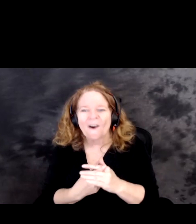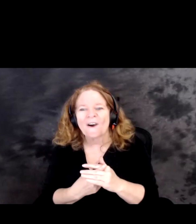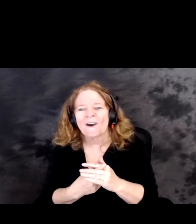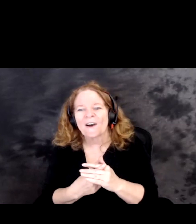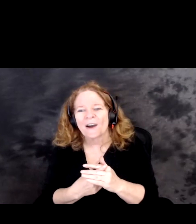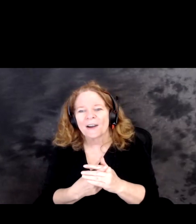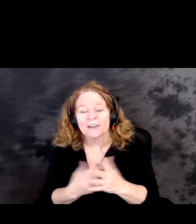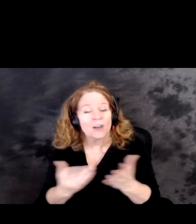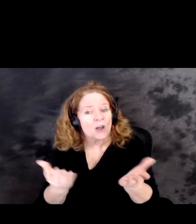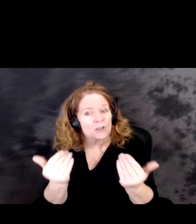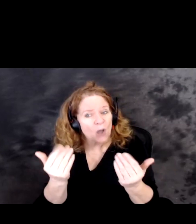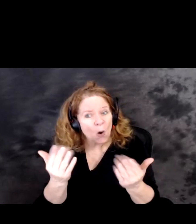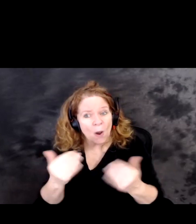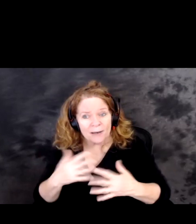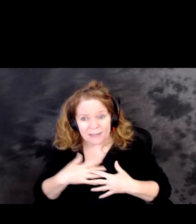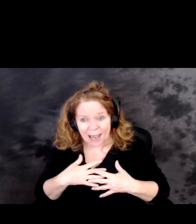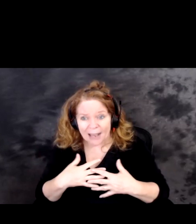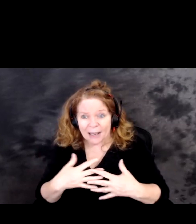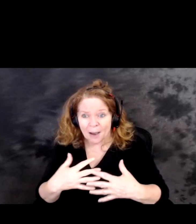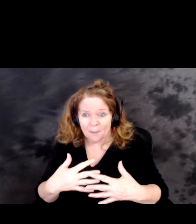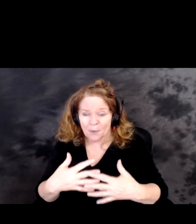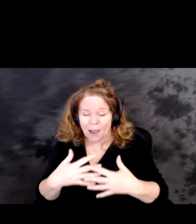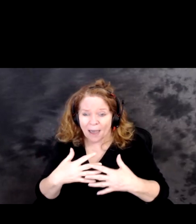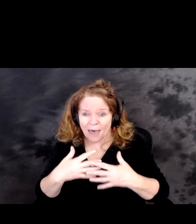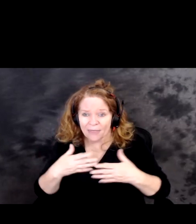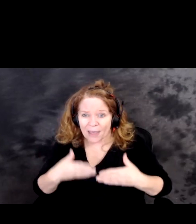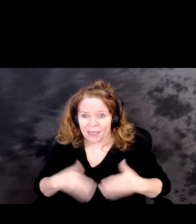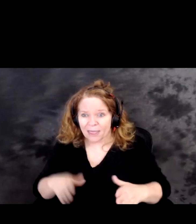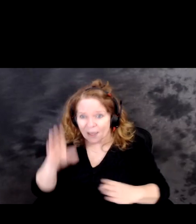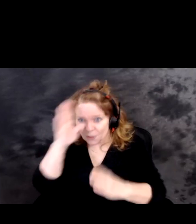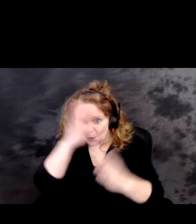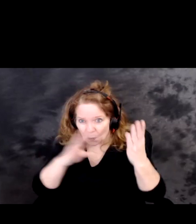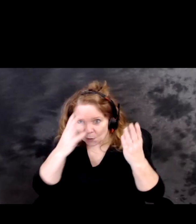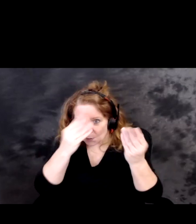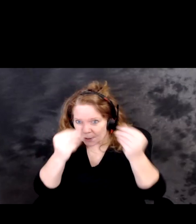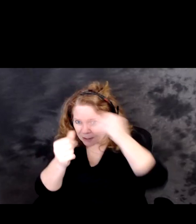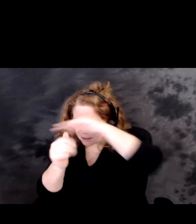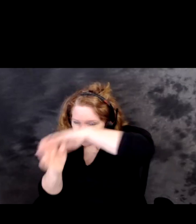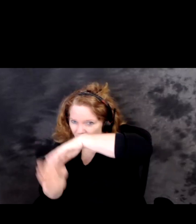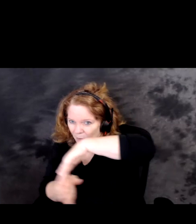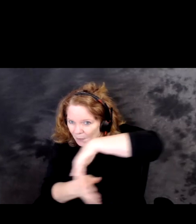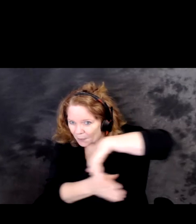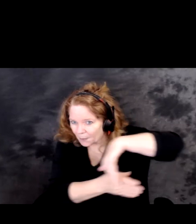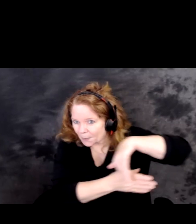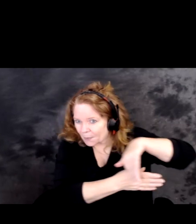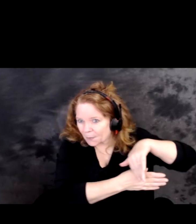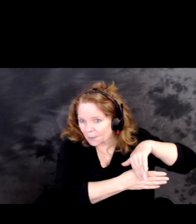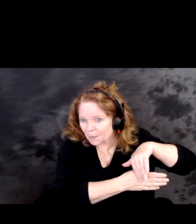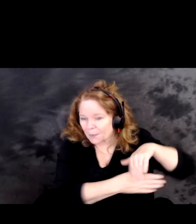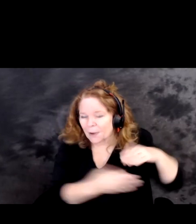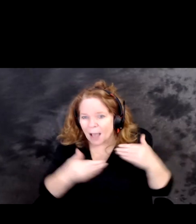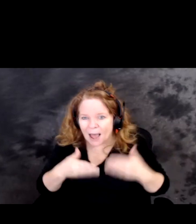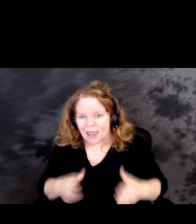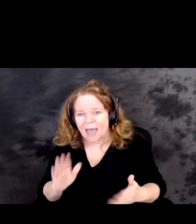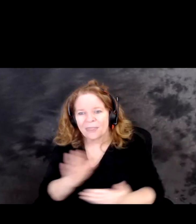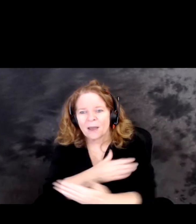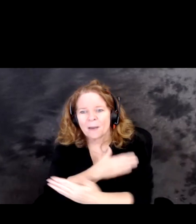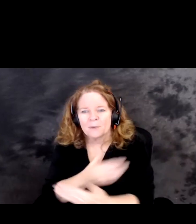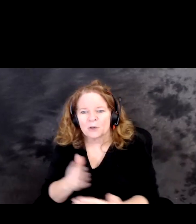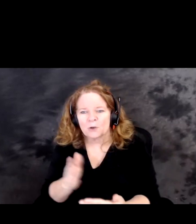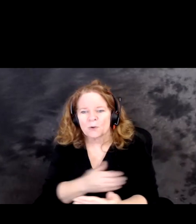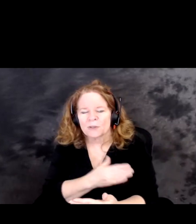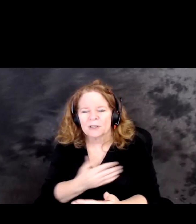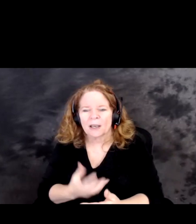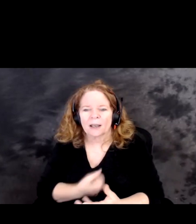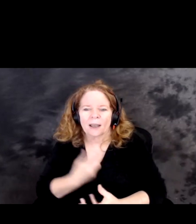Y si no saben cómo comenzar, tomen un respiro profundo y suelten sus